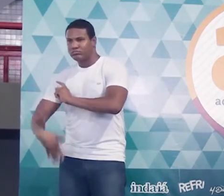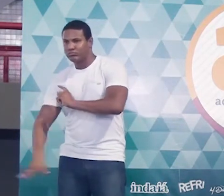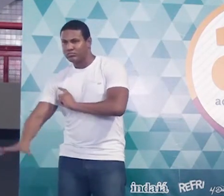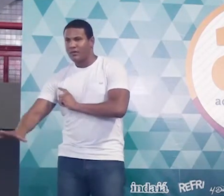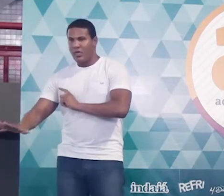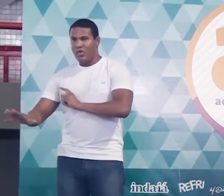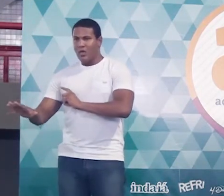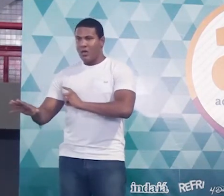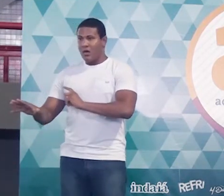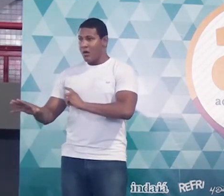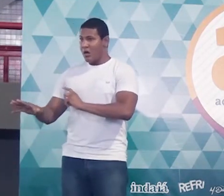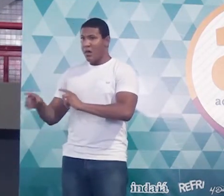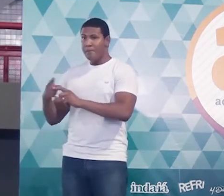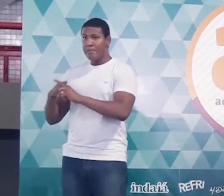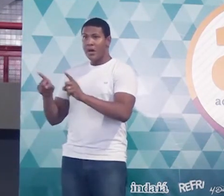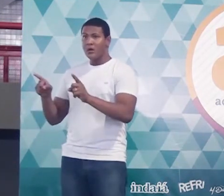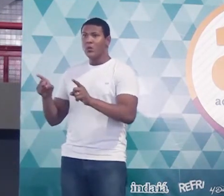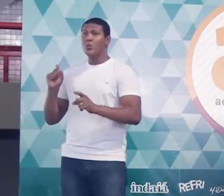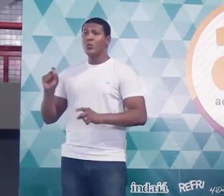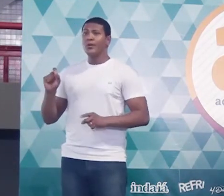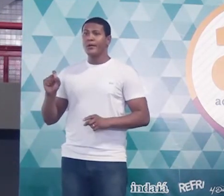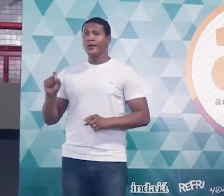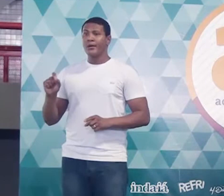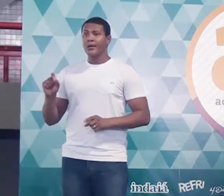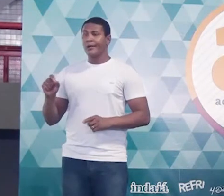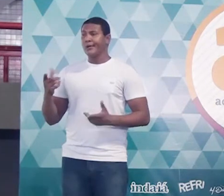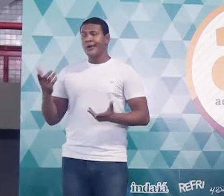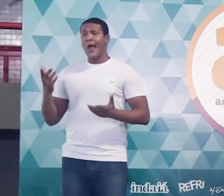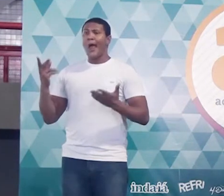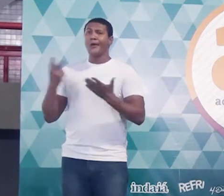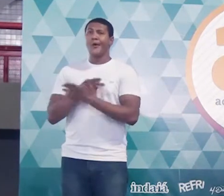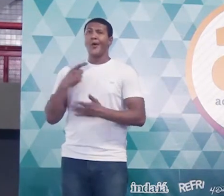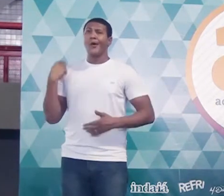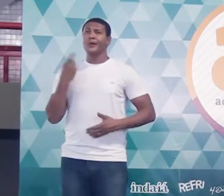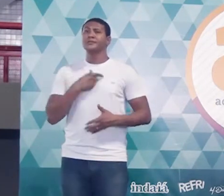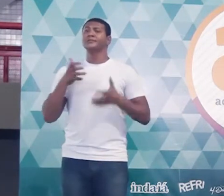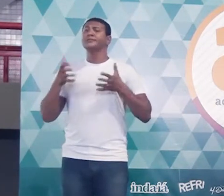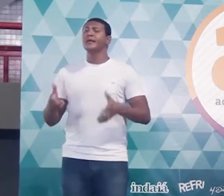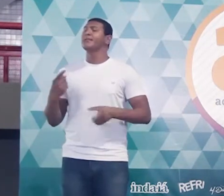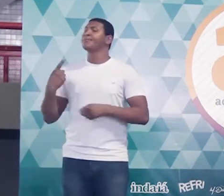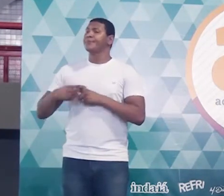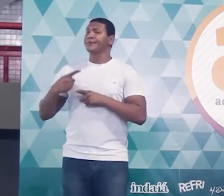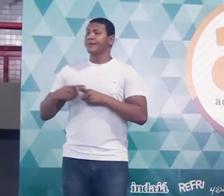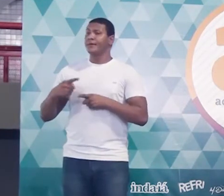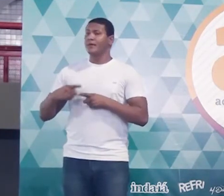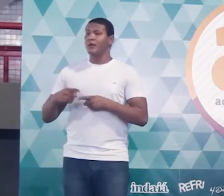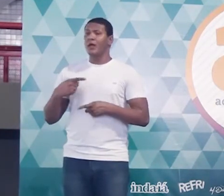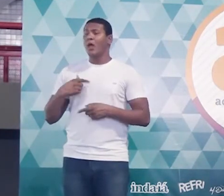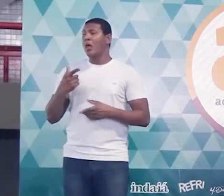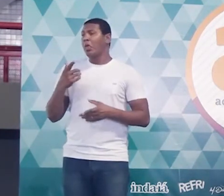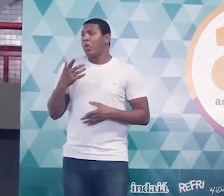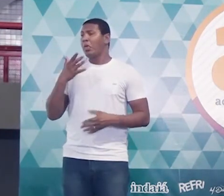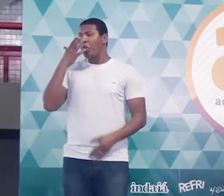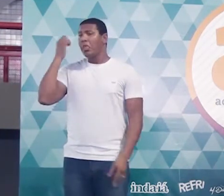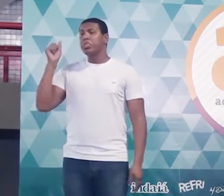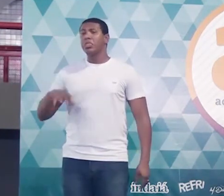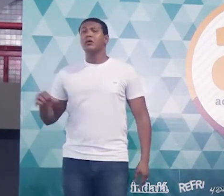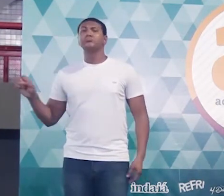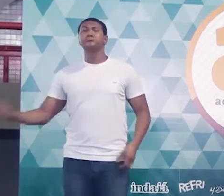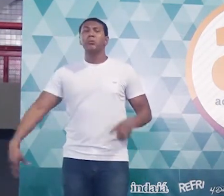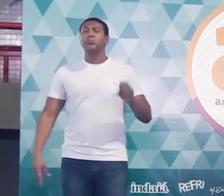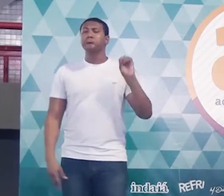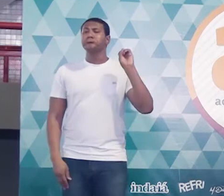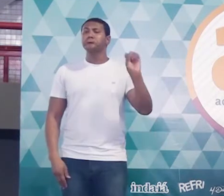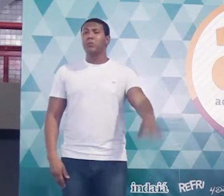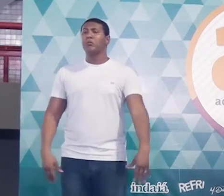isso. Que você não faça, mas que você vê alguém fazendo e vai influenciar depois. Ah, mas é só um copinho.